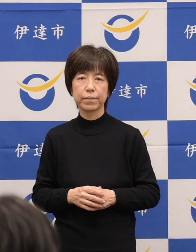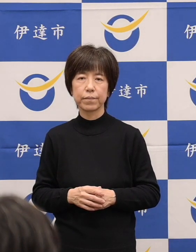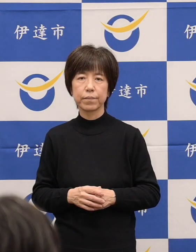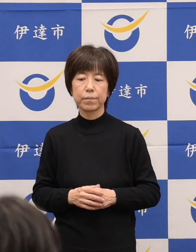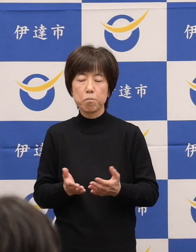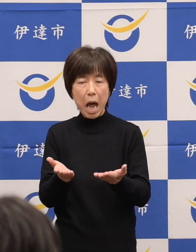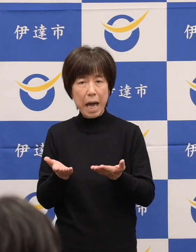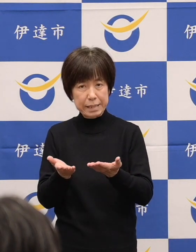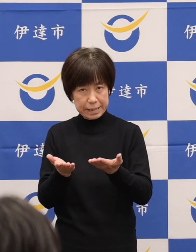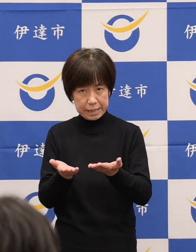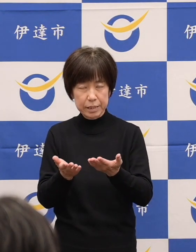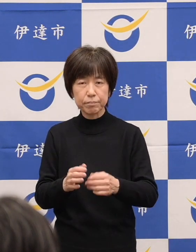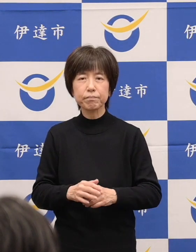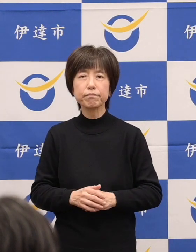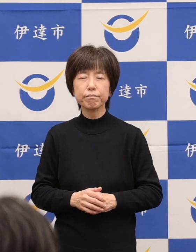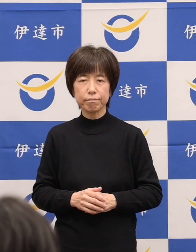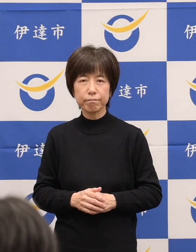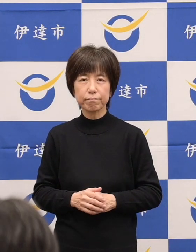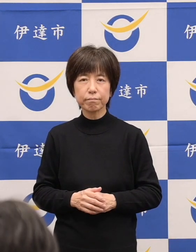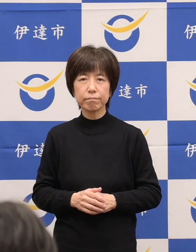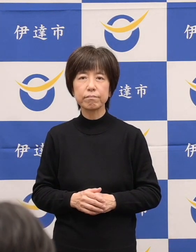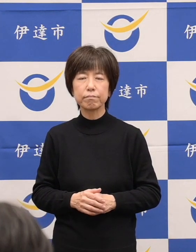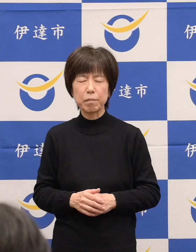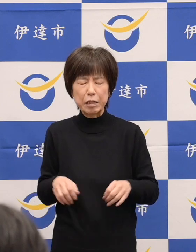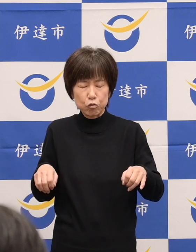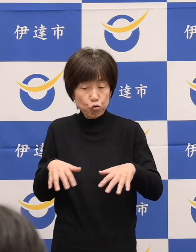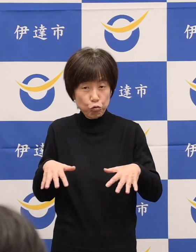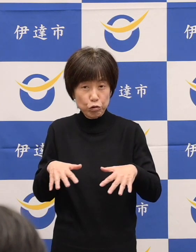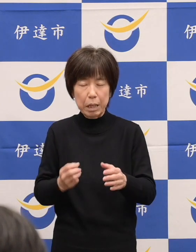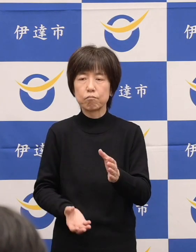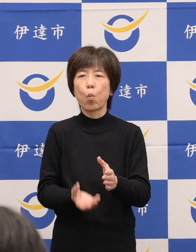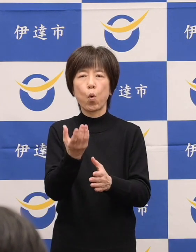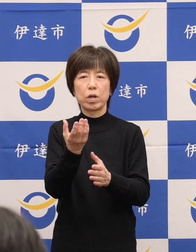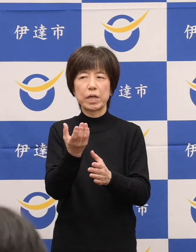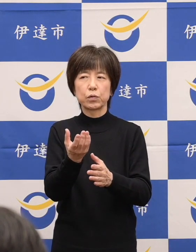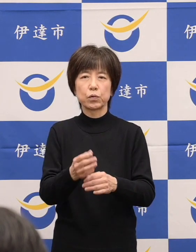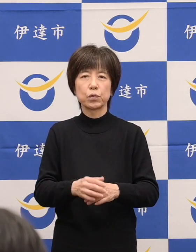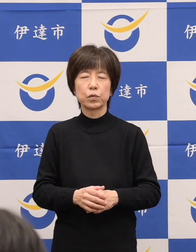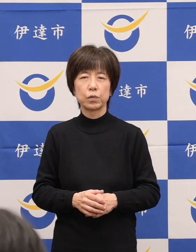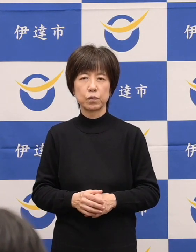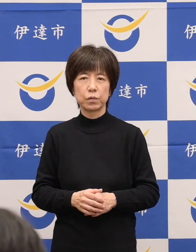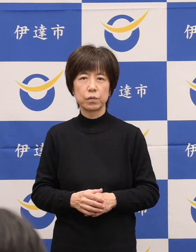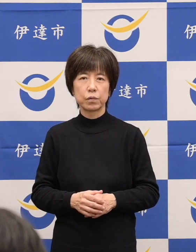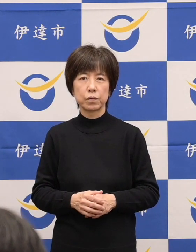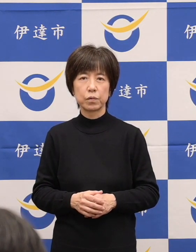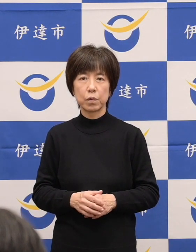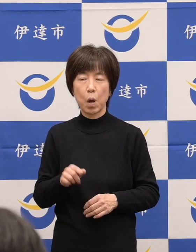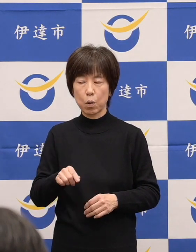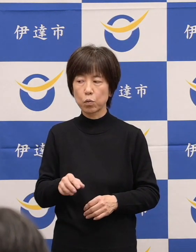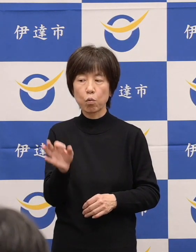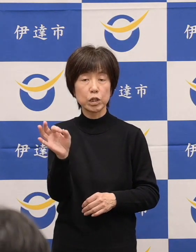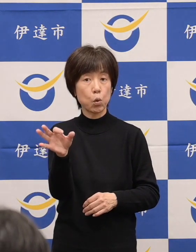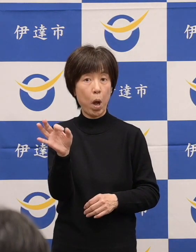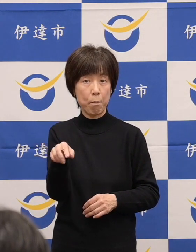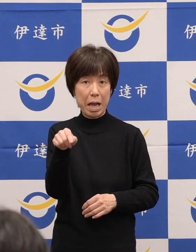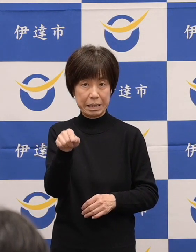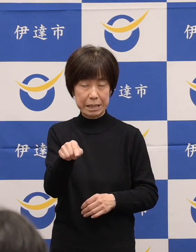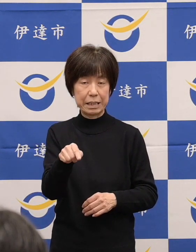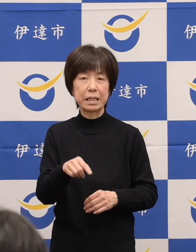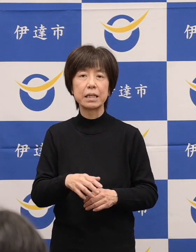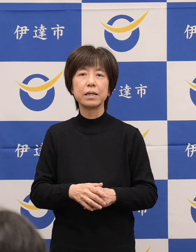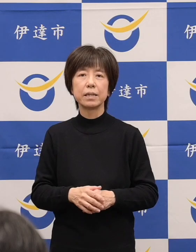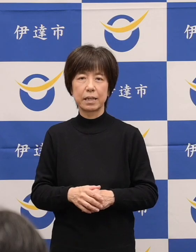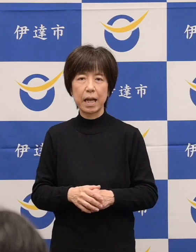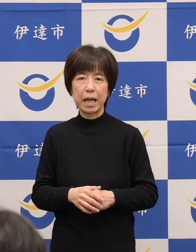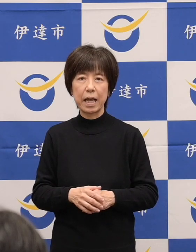地震非常に突然来るものですので、この自動販売機によってですね、近